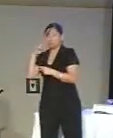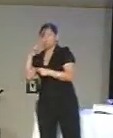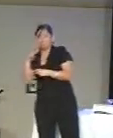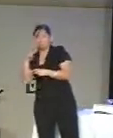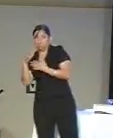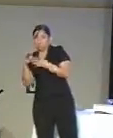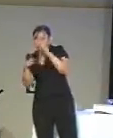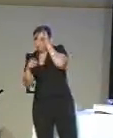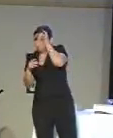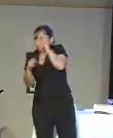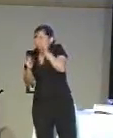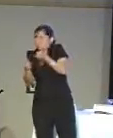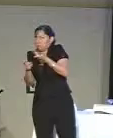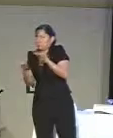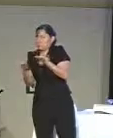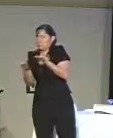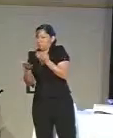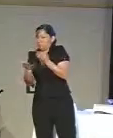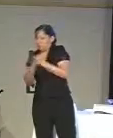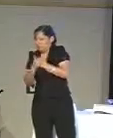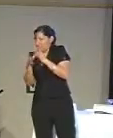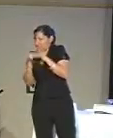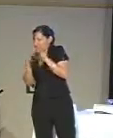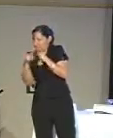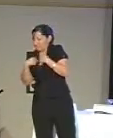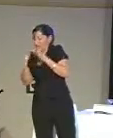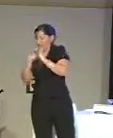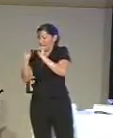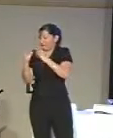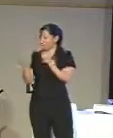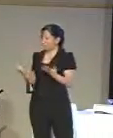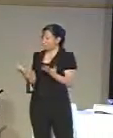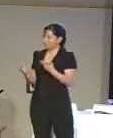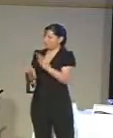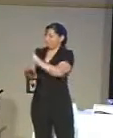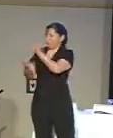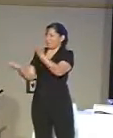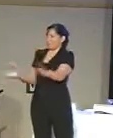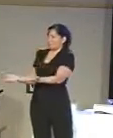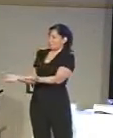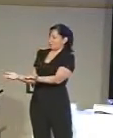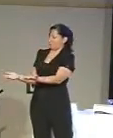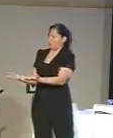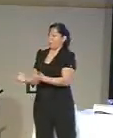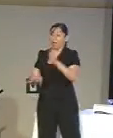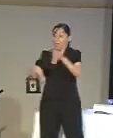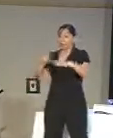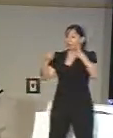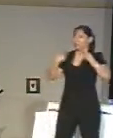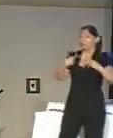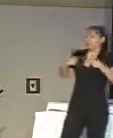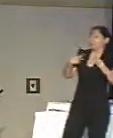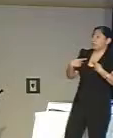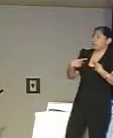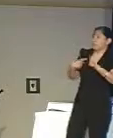más conocimiento serán comunidades también que cuiden más su salud y que exijan